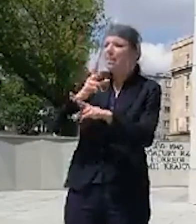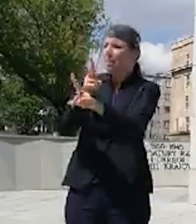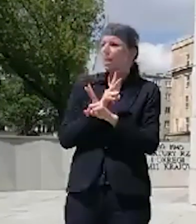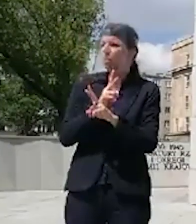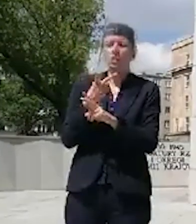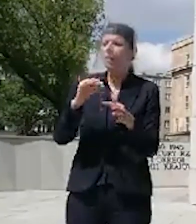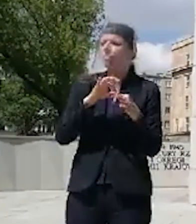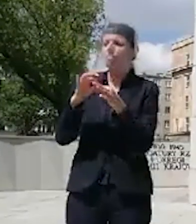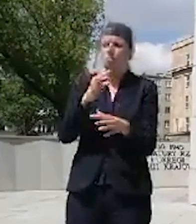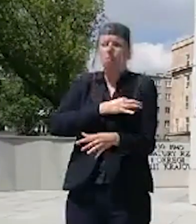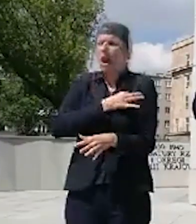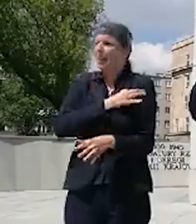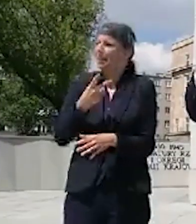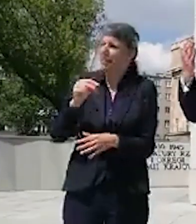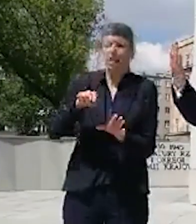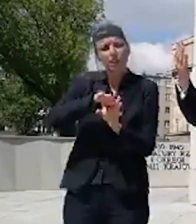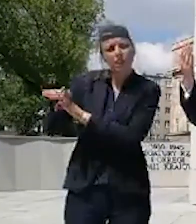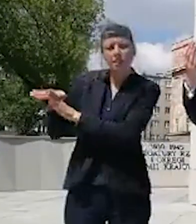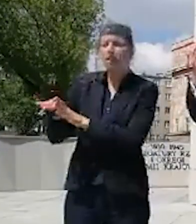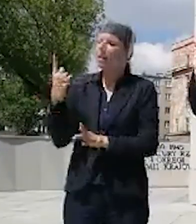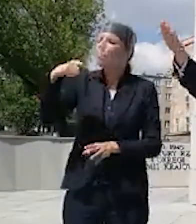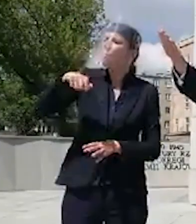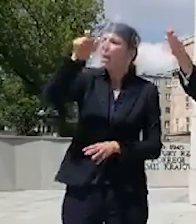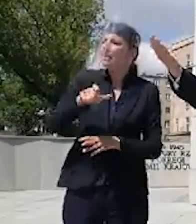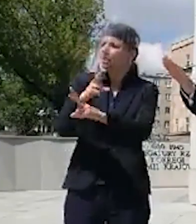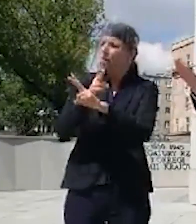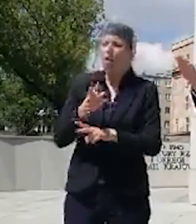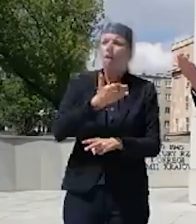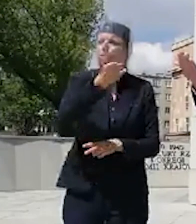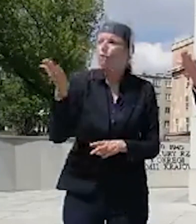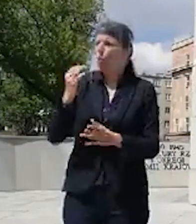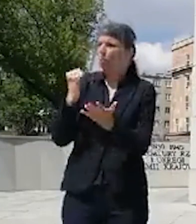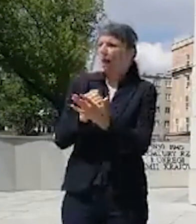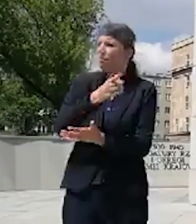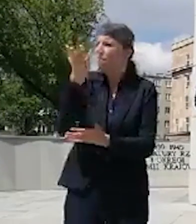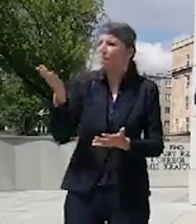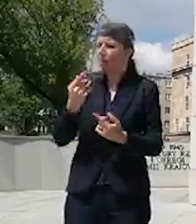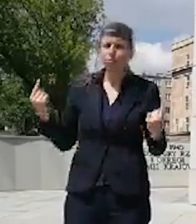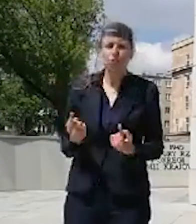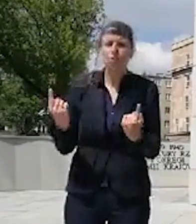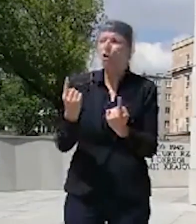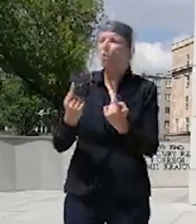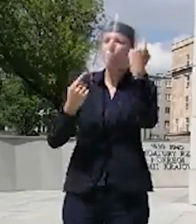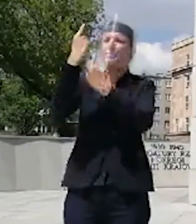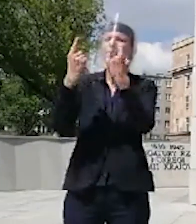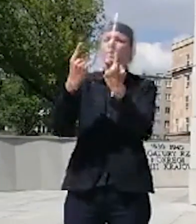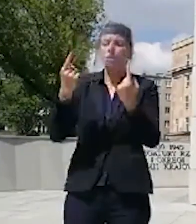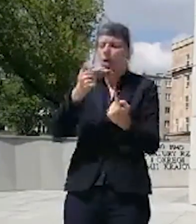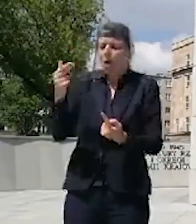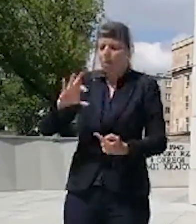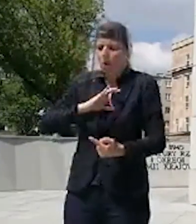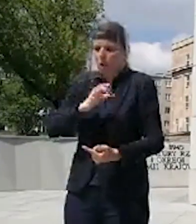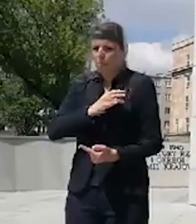tak naprawdę o tym, jak ułożyć konstytucyjne nasze prawa, wasze prawa jako przedsiębiorców, myślałby o czymś innym niż o interesie swojej